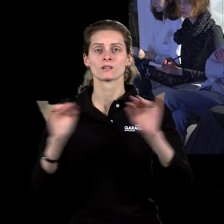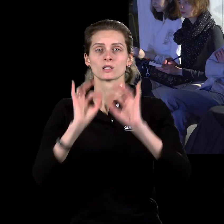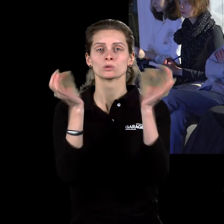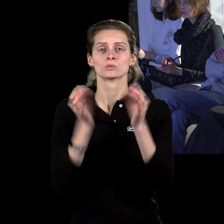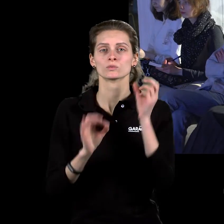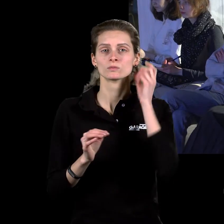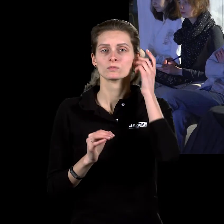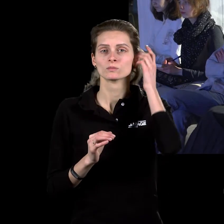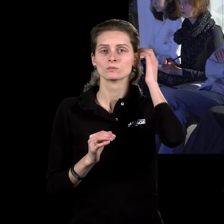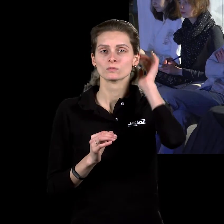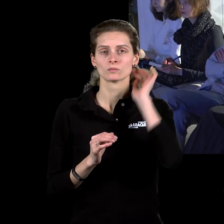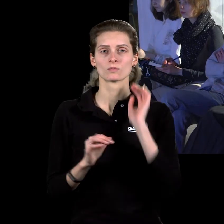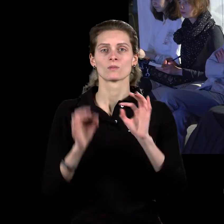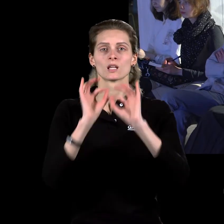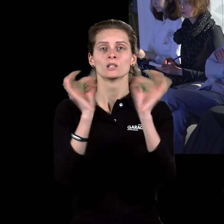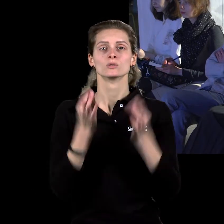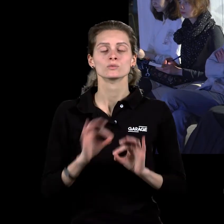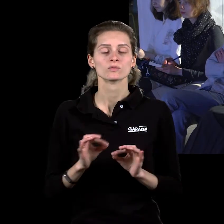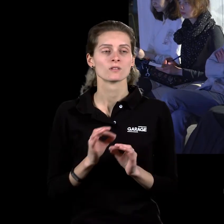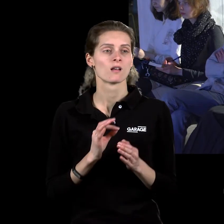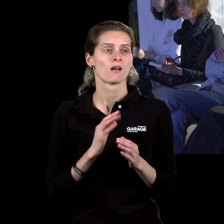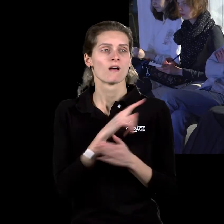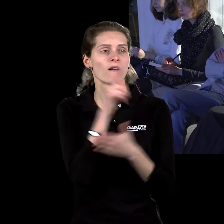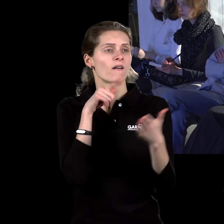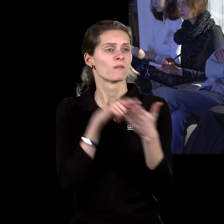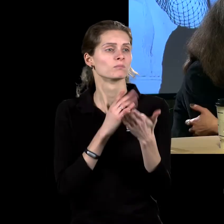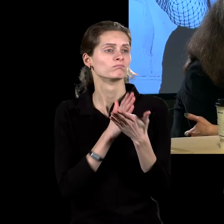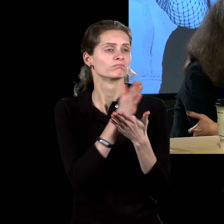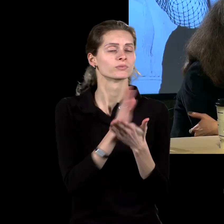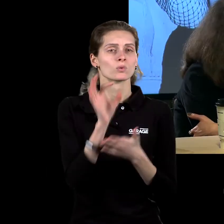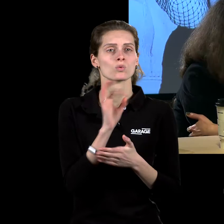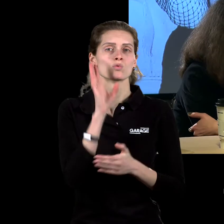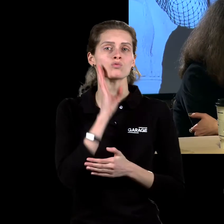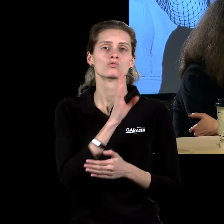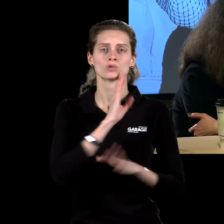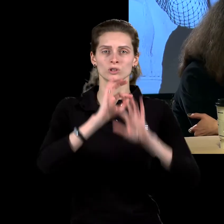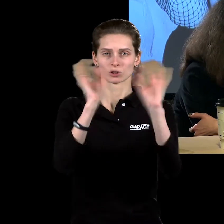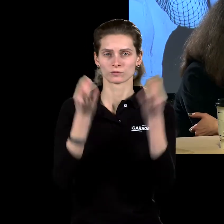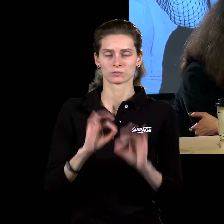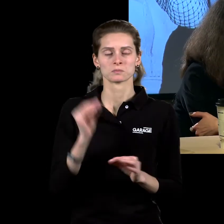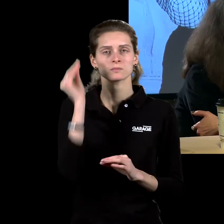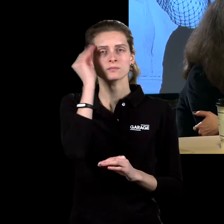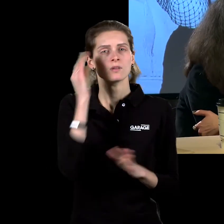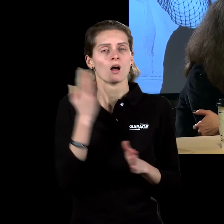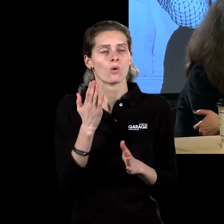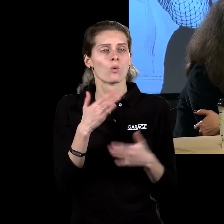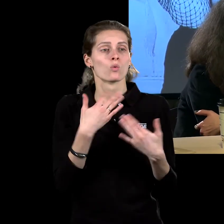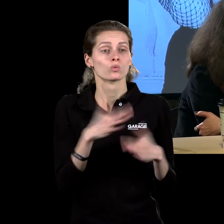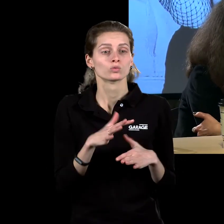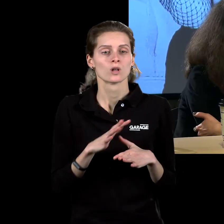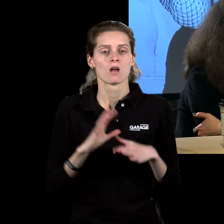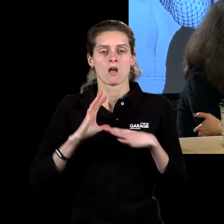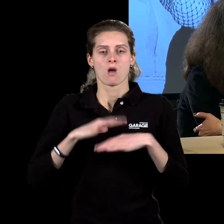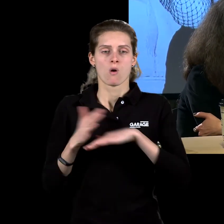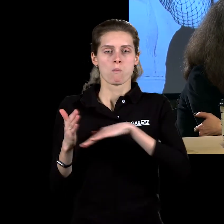как бы искусство, которое обращается к темам женского искусства, обращается к тем же темам, это контекст уже все-таки, который можно назвать постфеминистическим